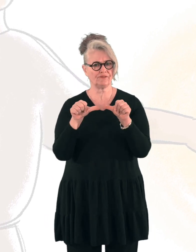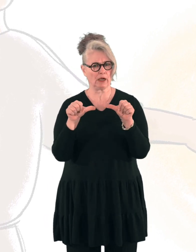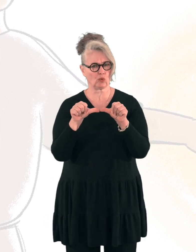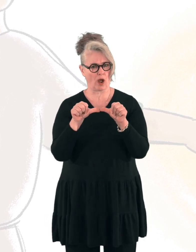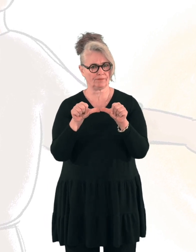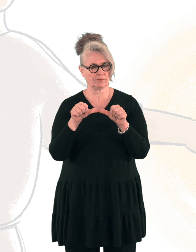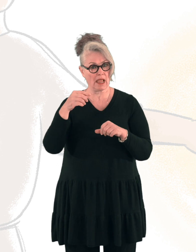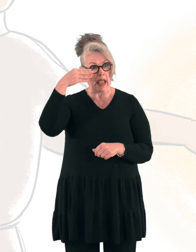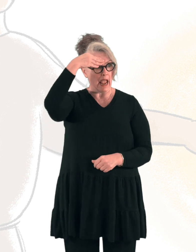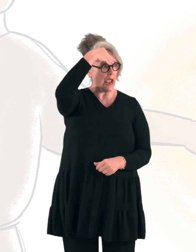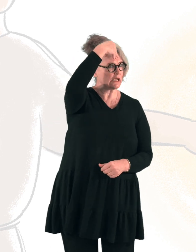mauvais en ton